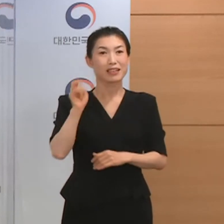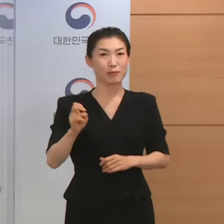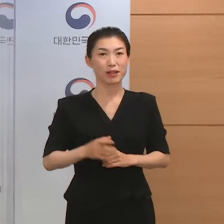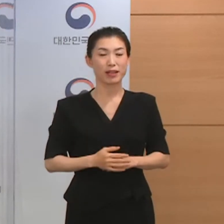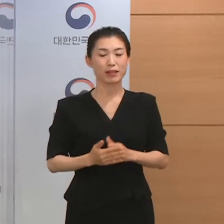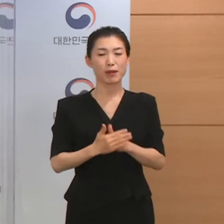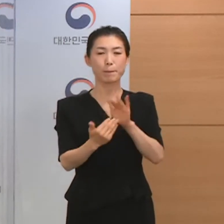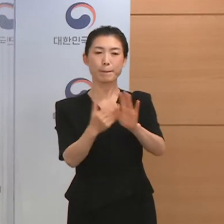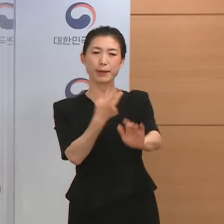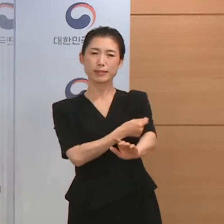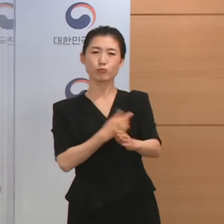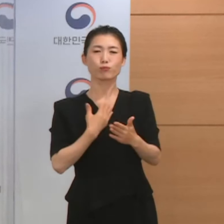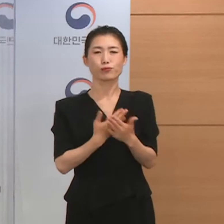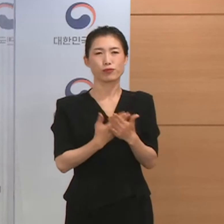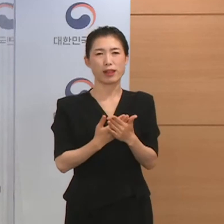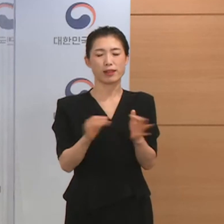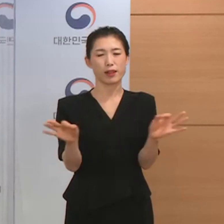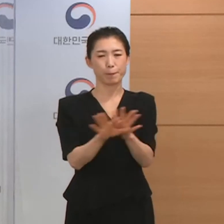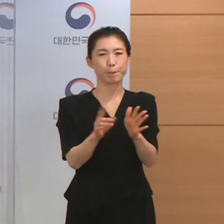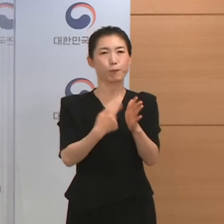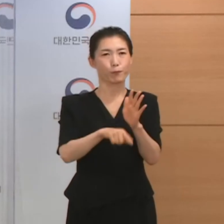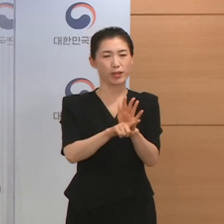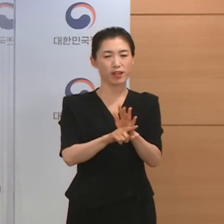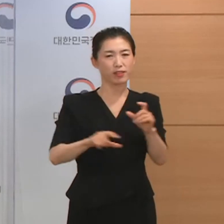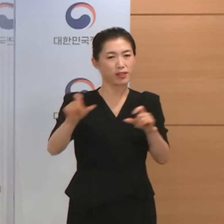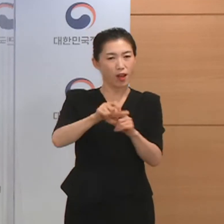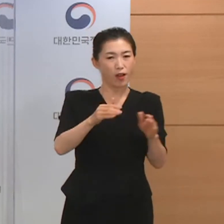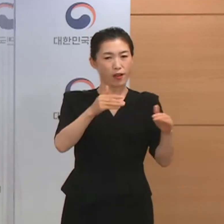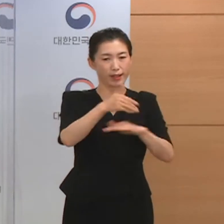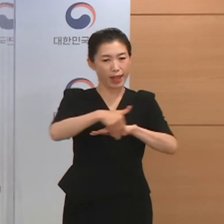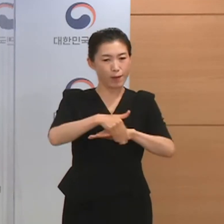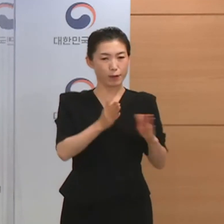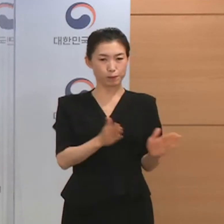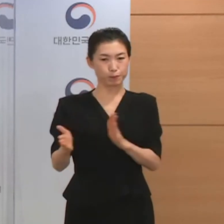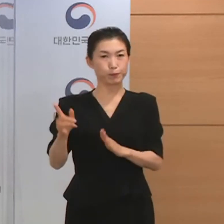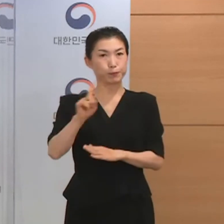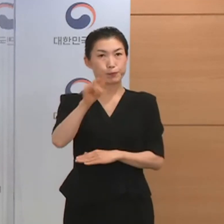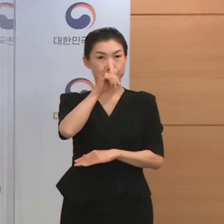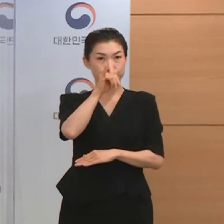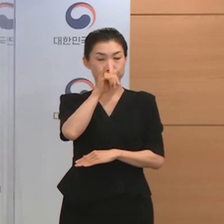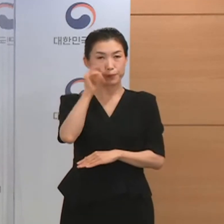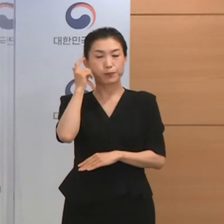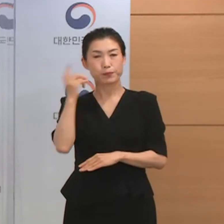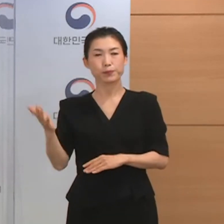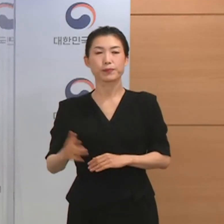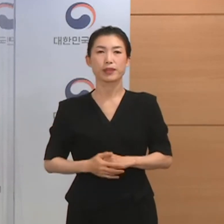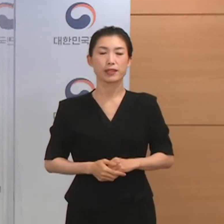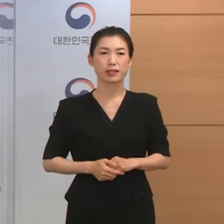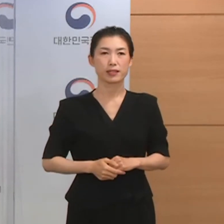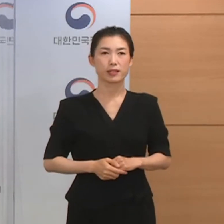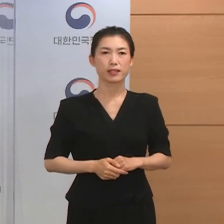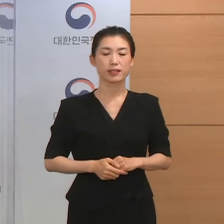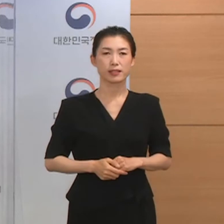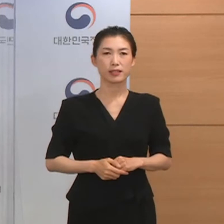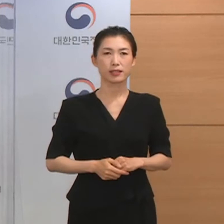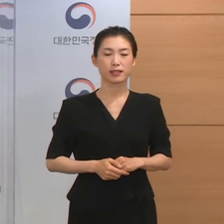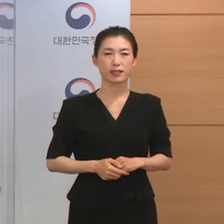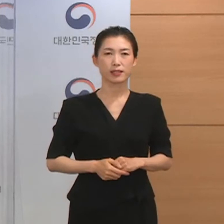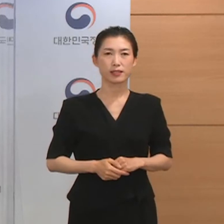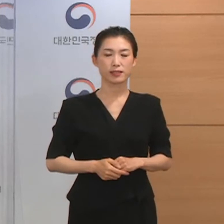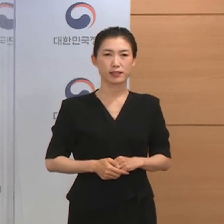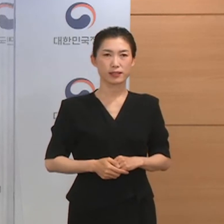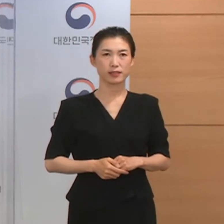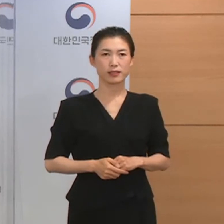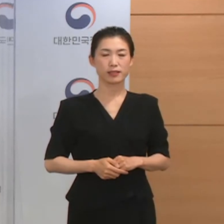대한 불신을 해소하기 위한 추가적인 대책을 마련할 계획이 있는지 궁금합니다. 예, 이 부분들은 계속